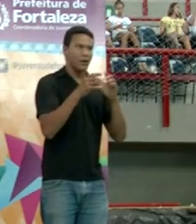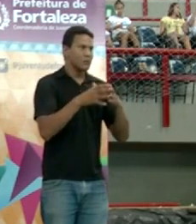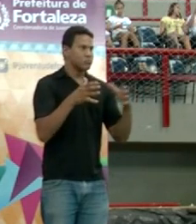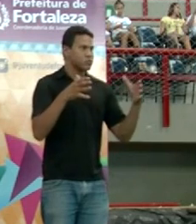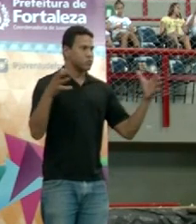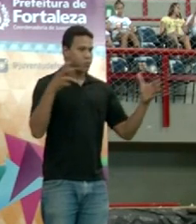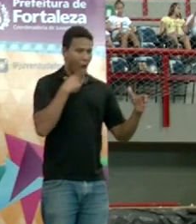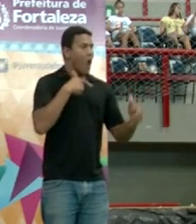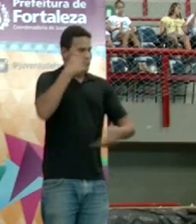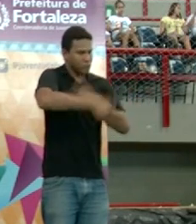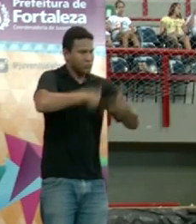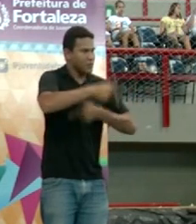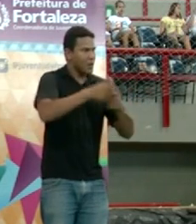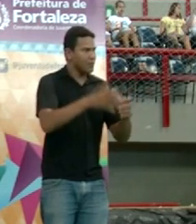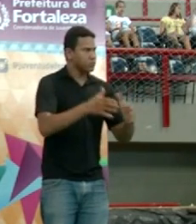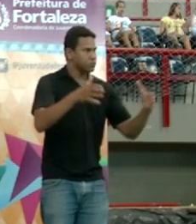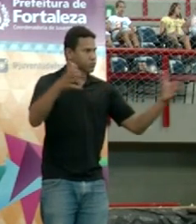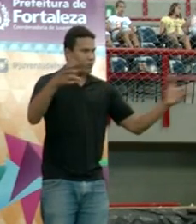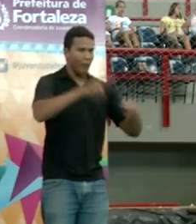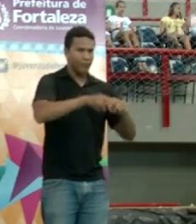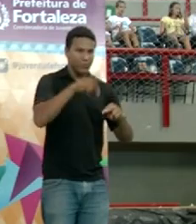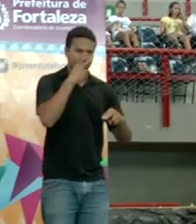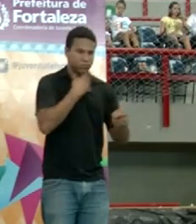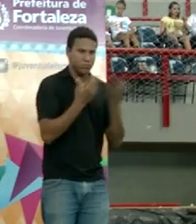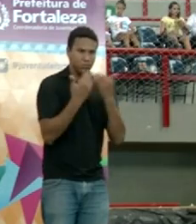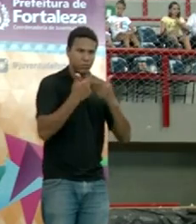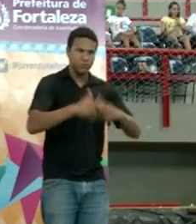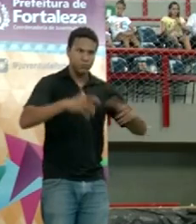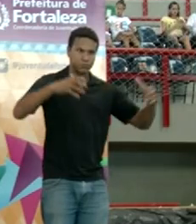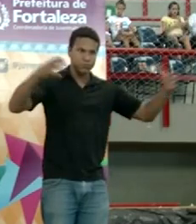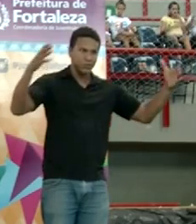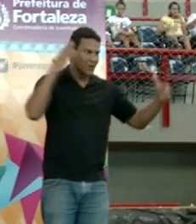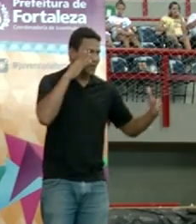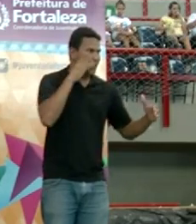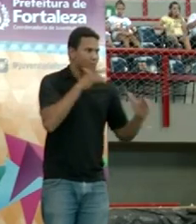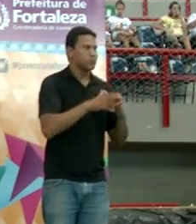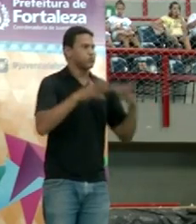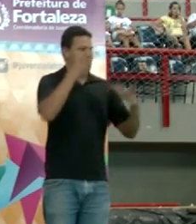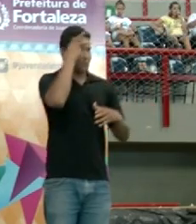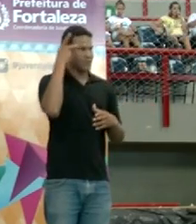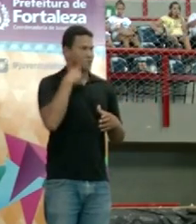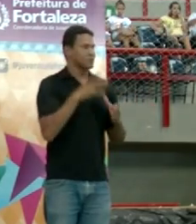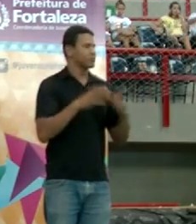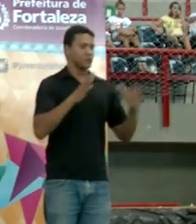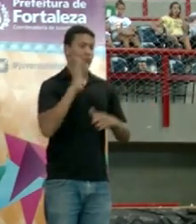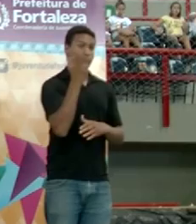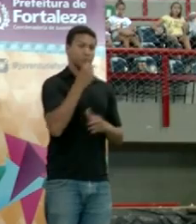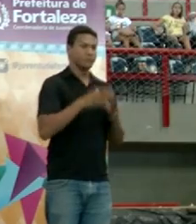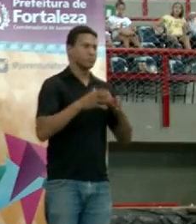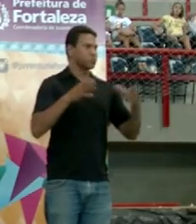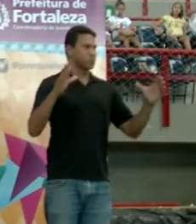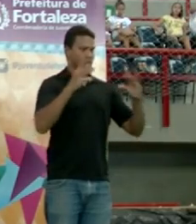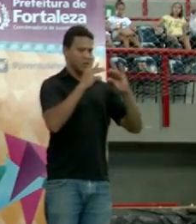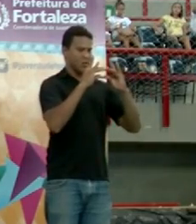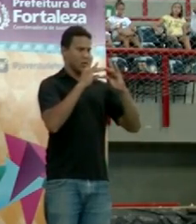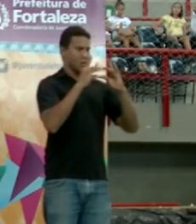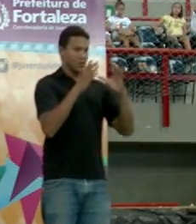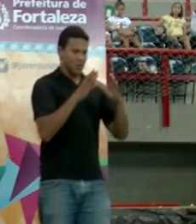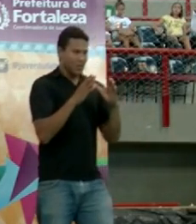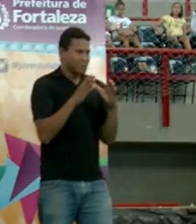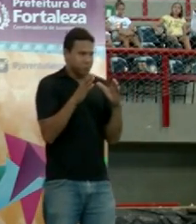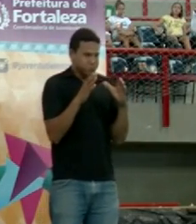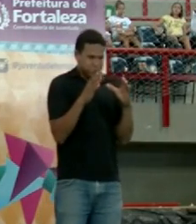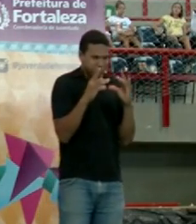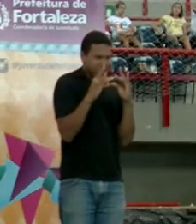mais, a população aumentou. Aumentou a população e aumentou o número de pessoas. O feudo começou a ficar o quê?